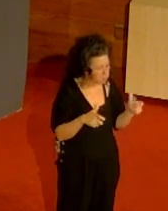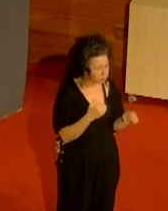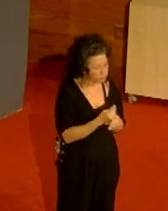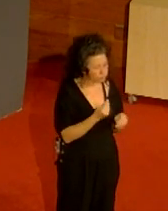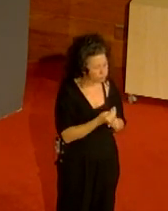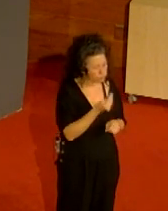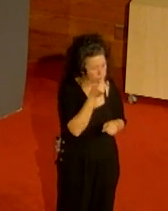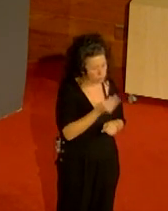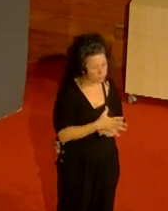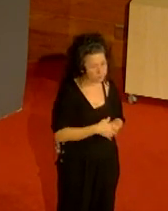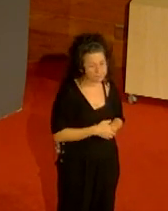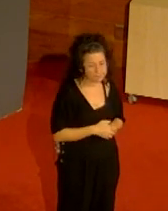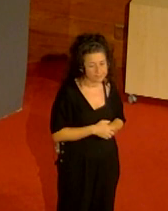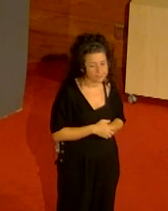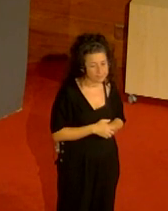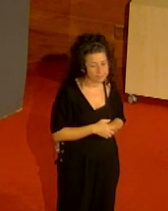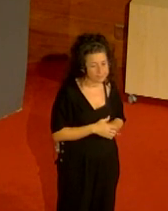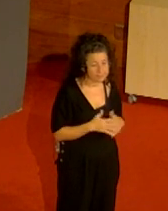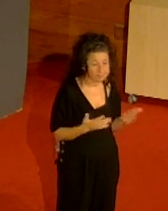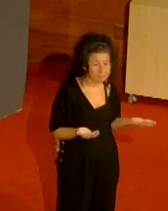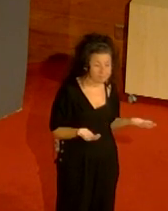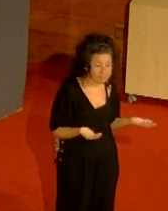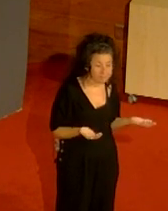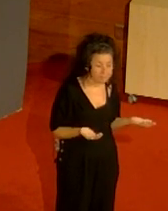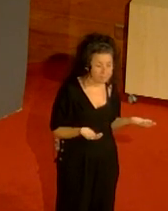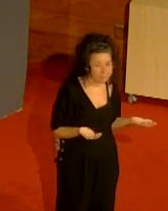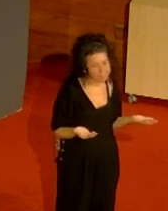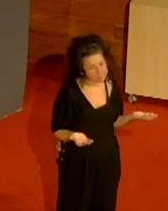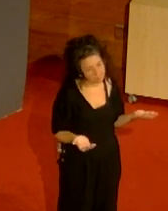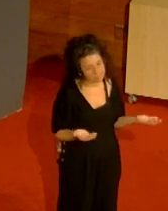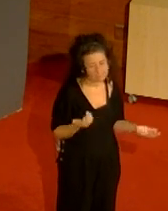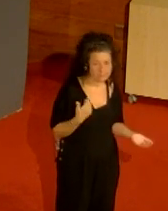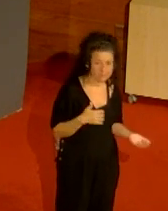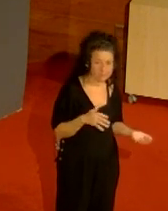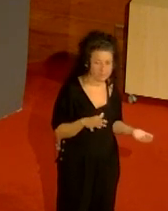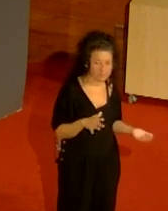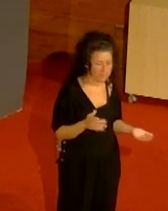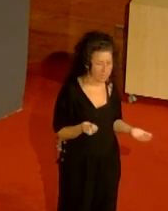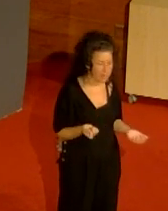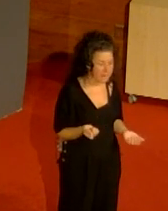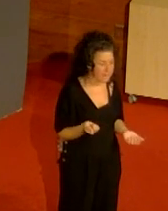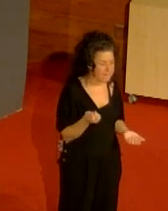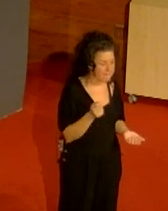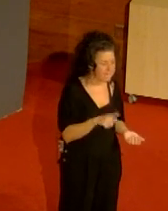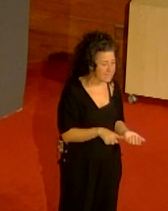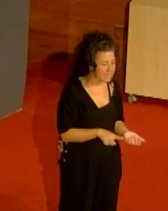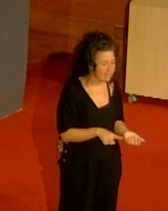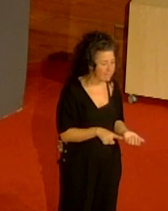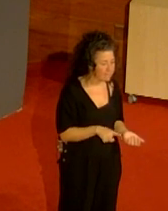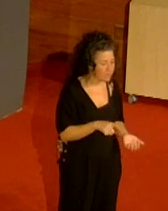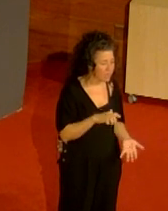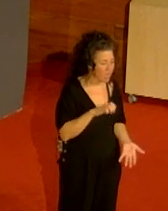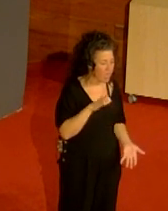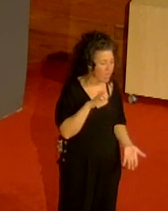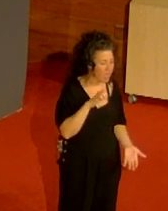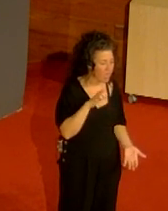que... Y huir de todo... Si ya hay metáfora hidráulica, ya se puede huir de eso. Lancha, no sé,